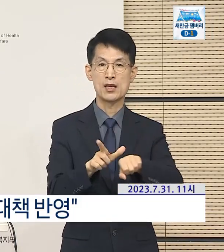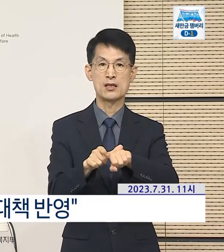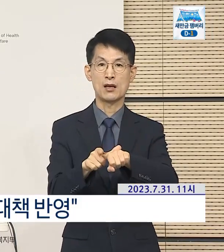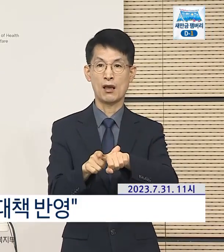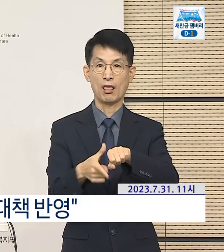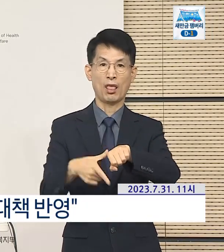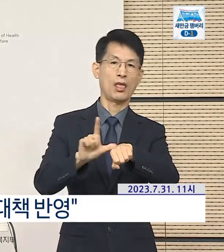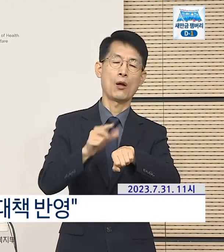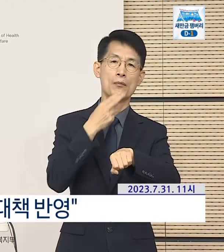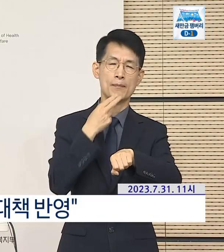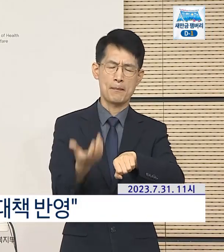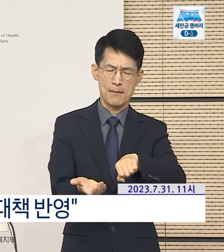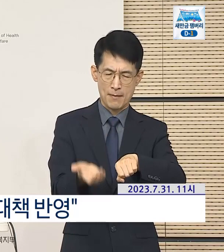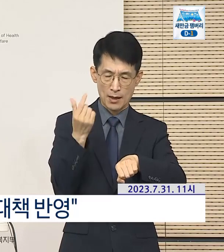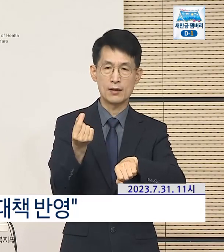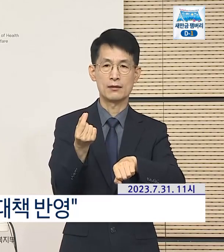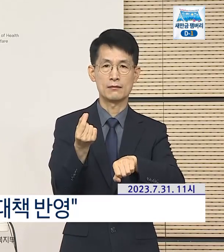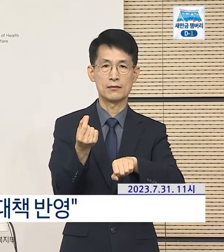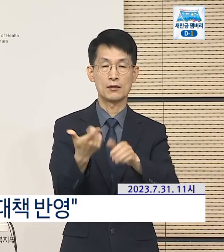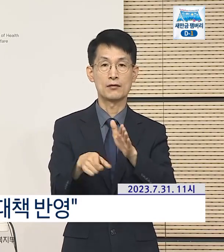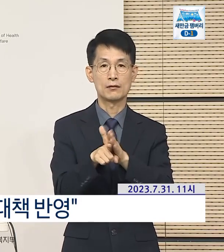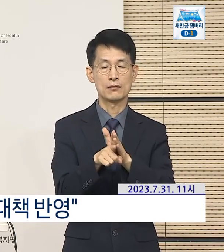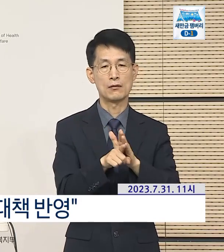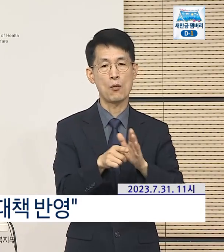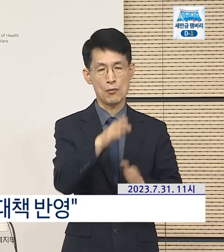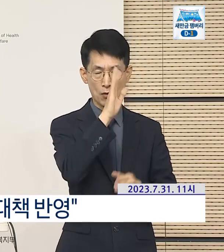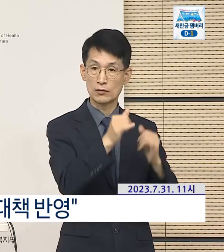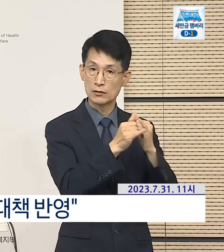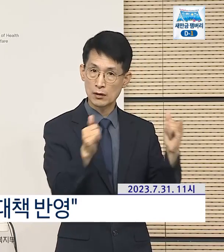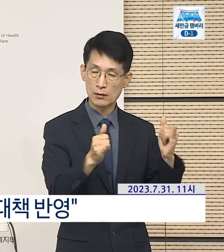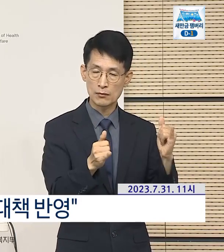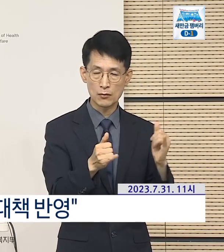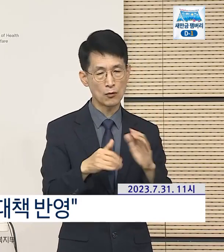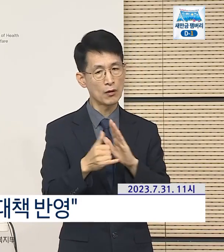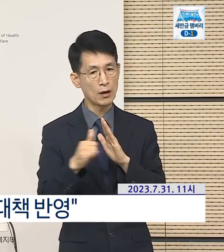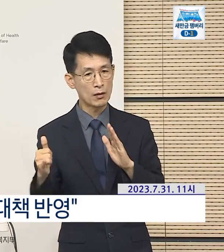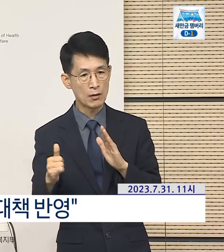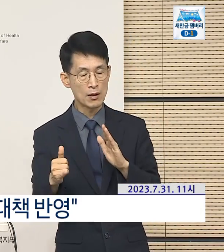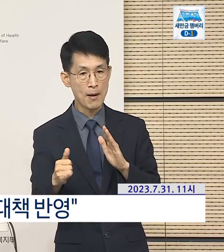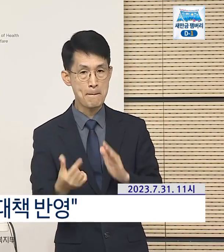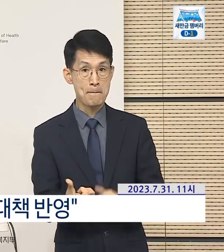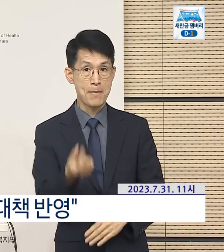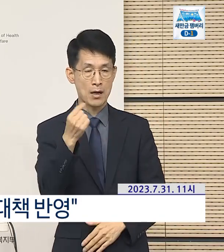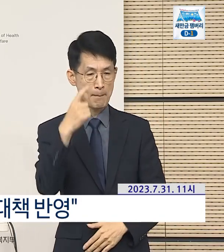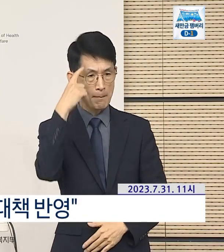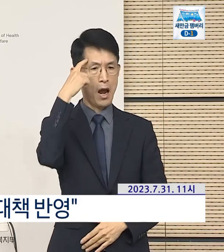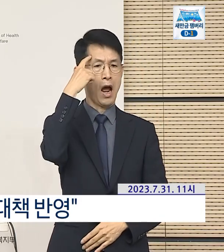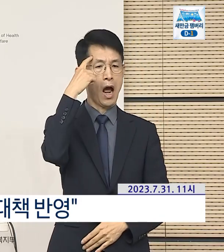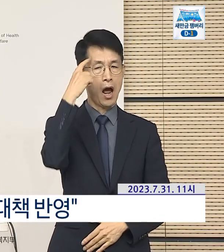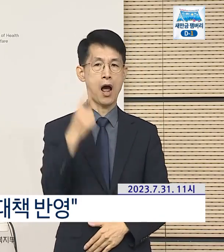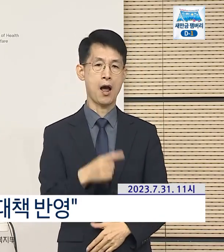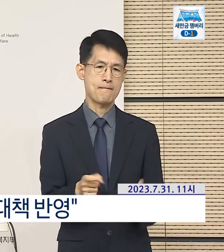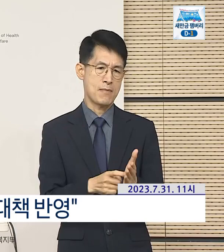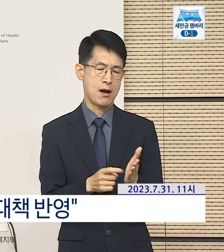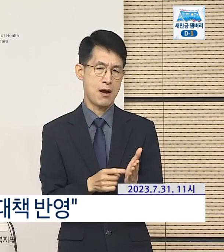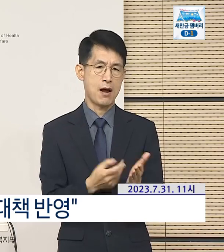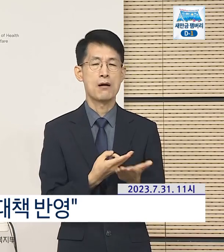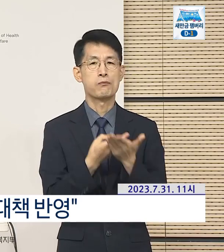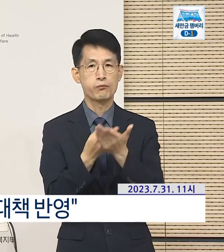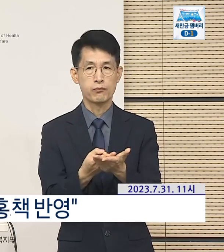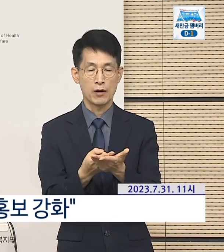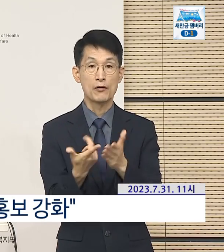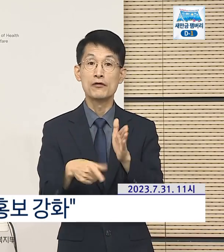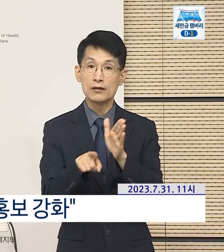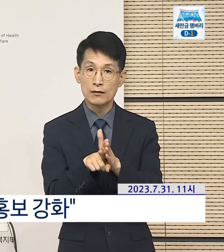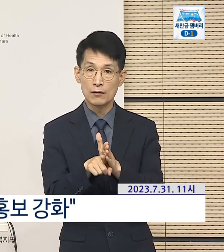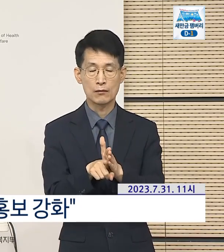대처에서 시작됩니다 환자와 가족이 응급 증상에 대해 빠르게 인지하고 대응할 수 있도록 교육과